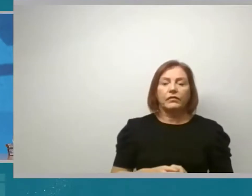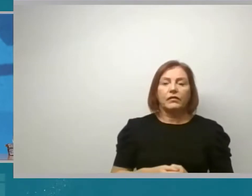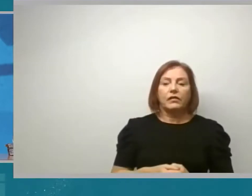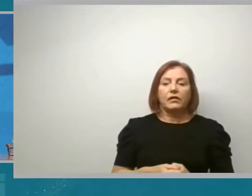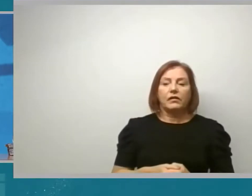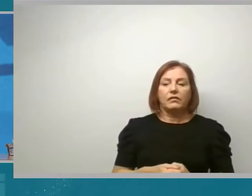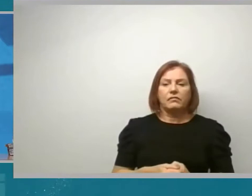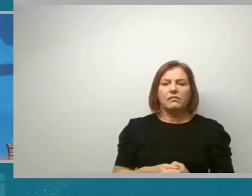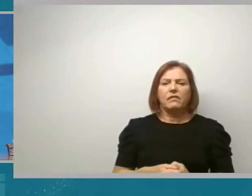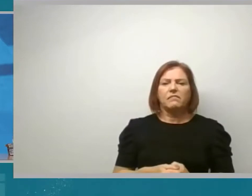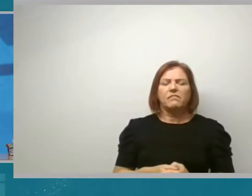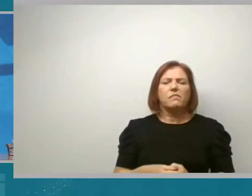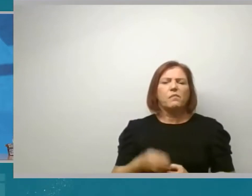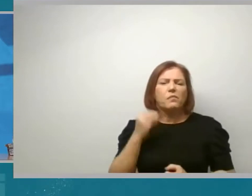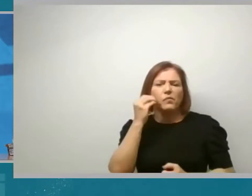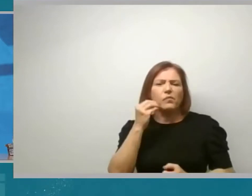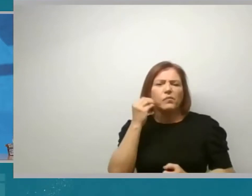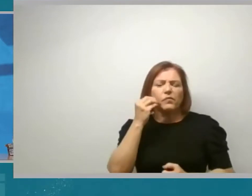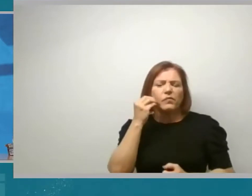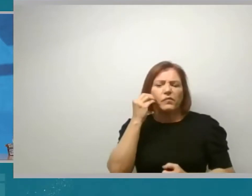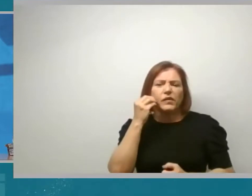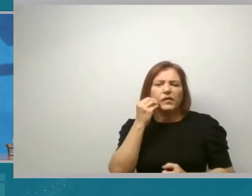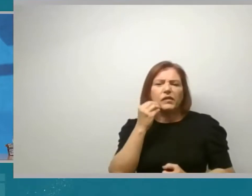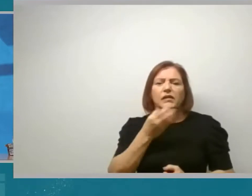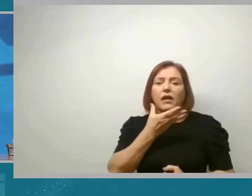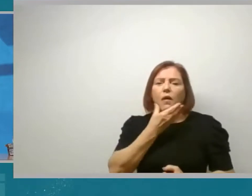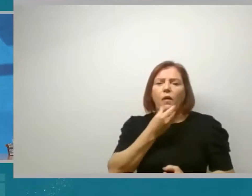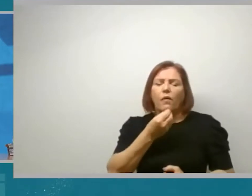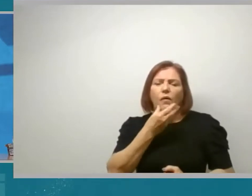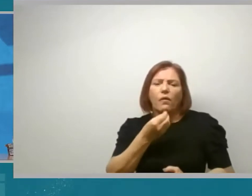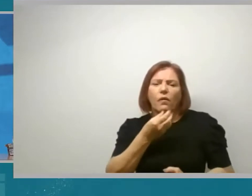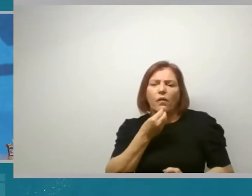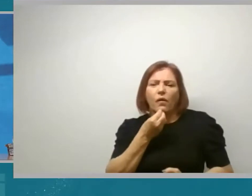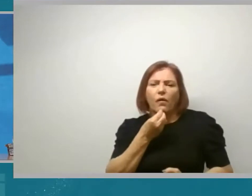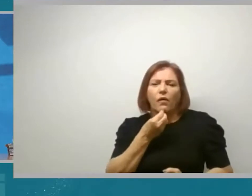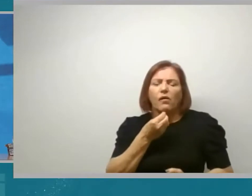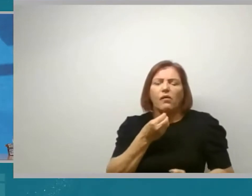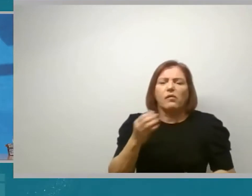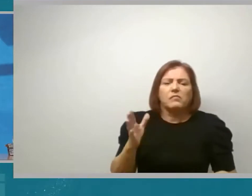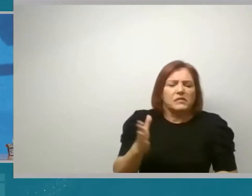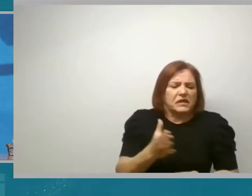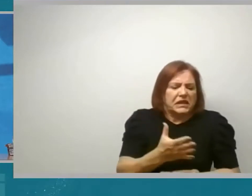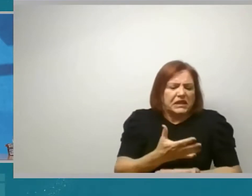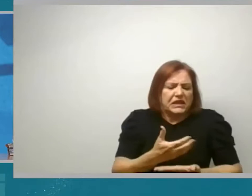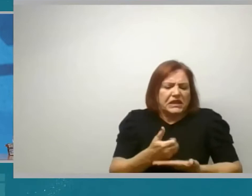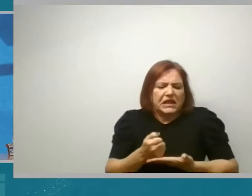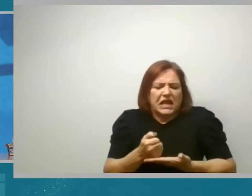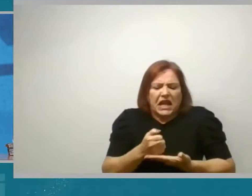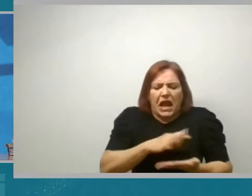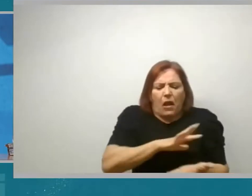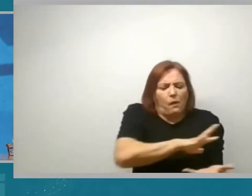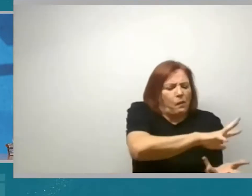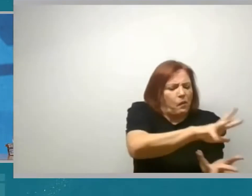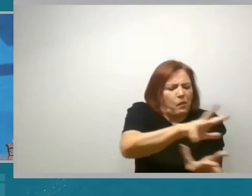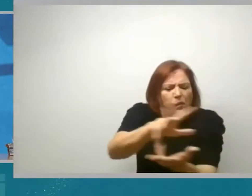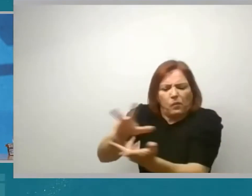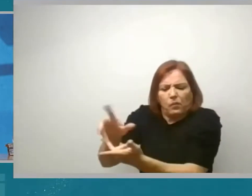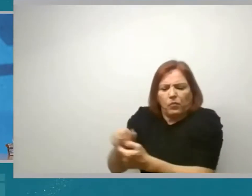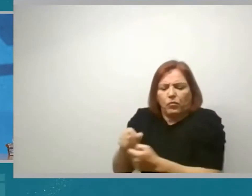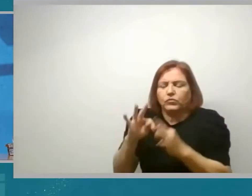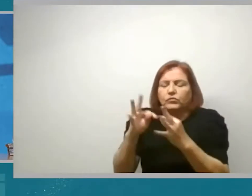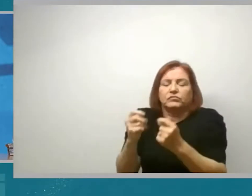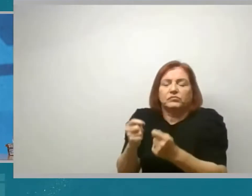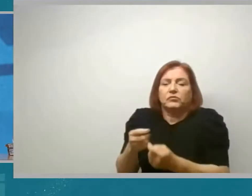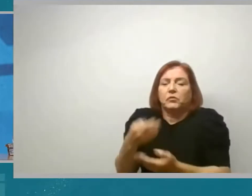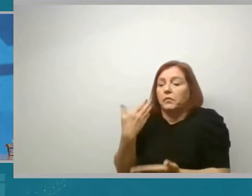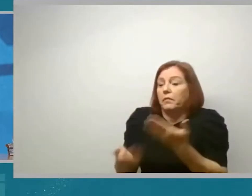inteiro e perder a sua alma? É verdade. Precisamos salvar a alma como salvamos o espírito, e